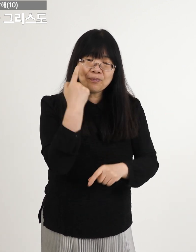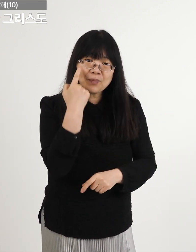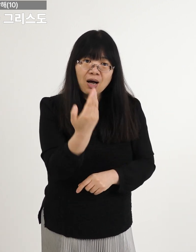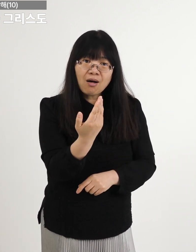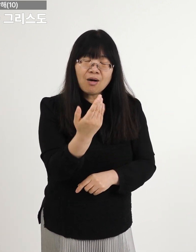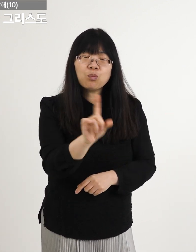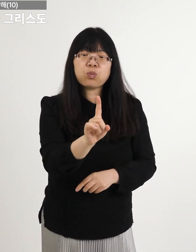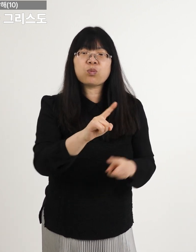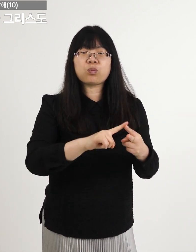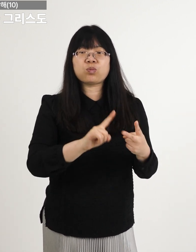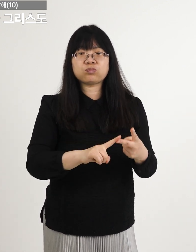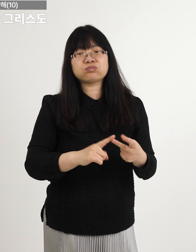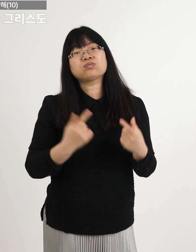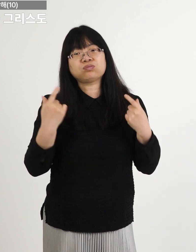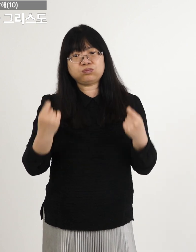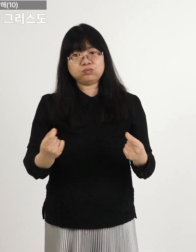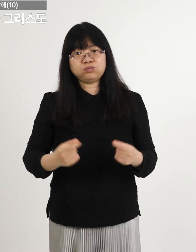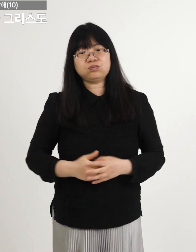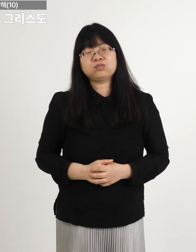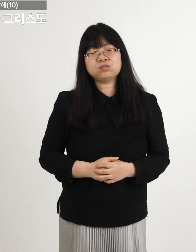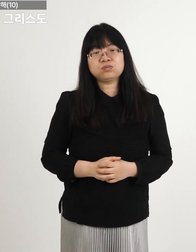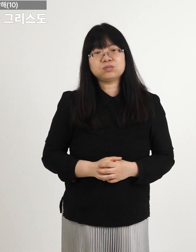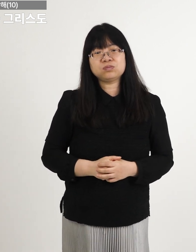얘기입니까? 그대로예요.